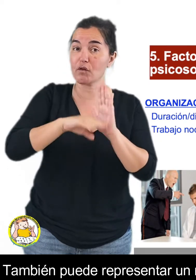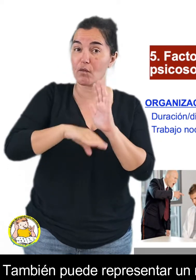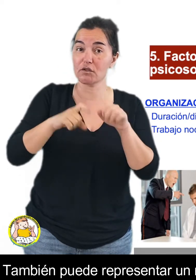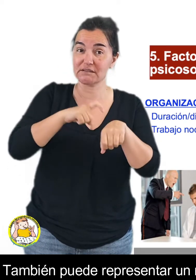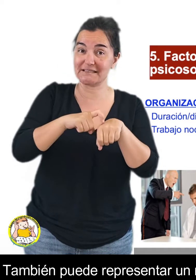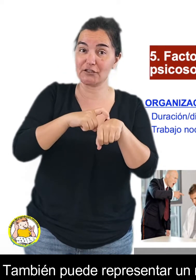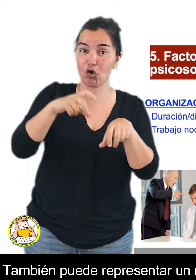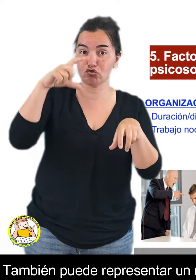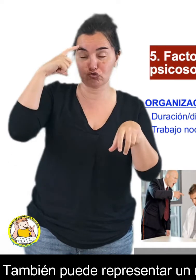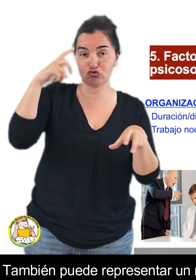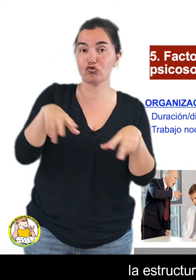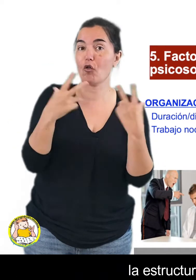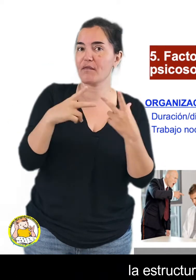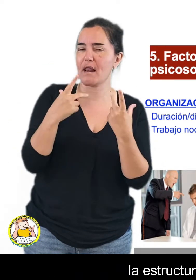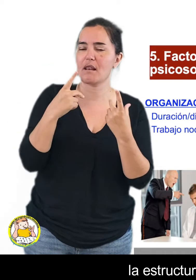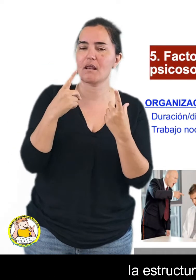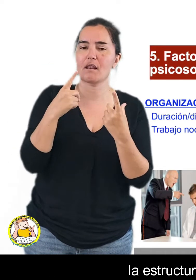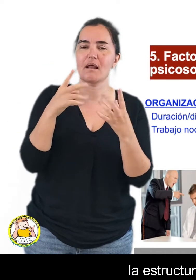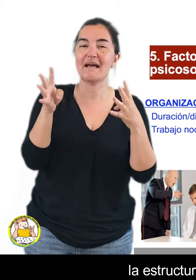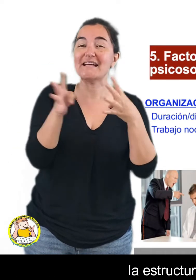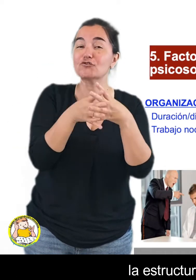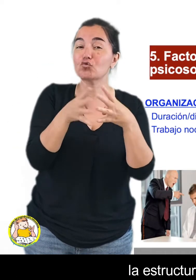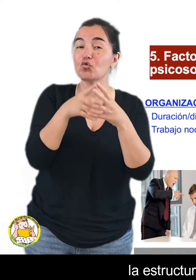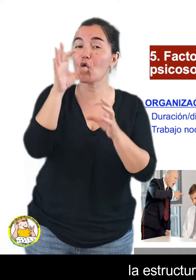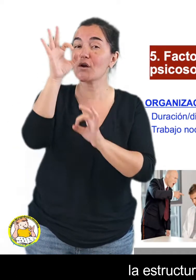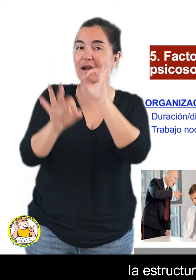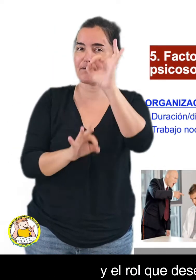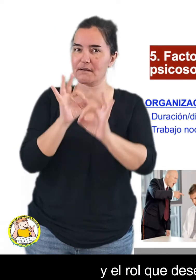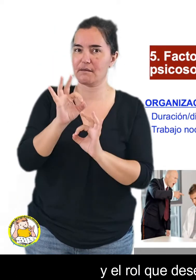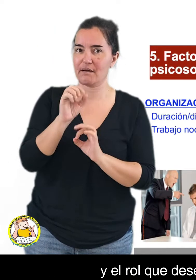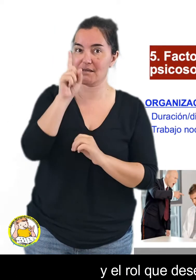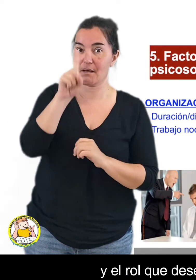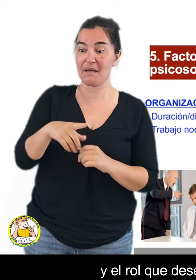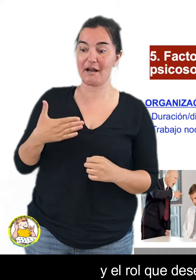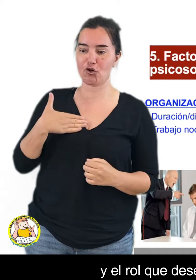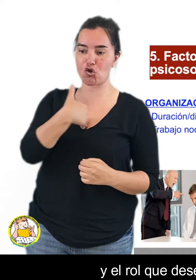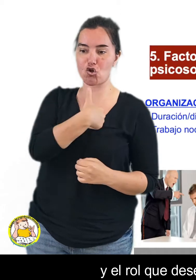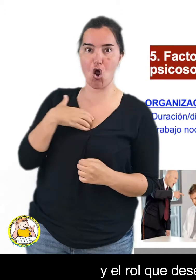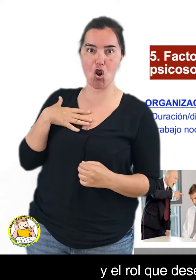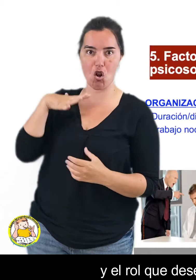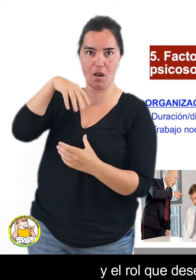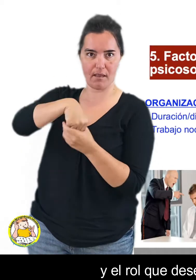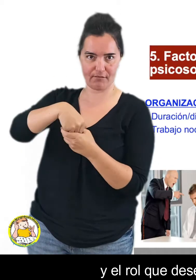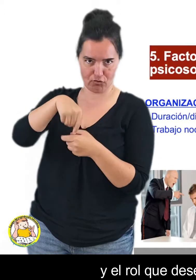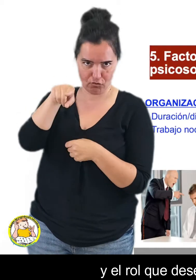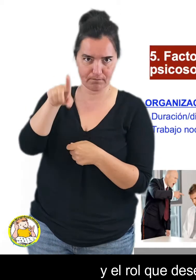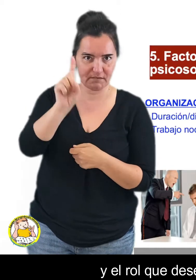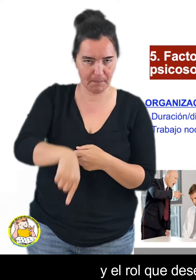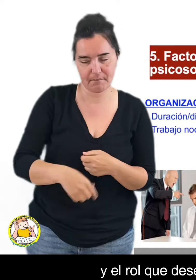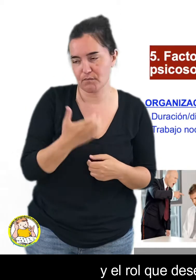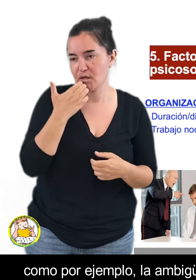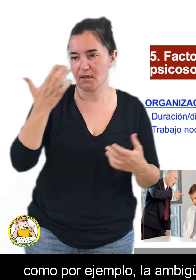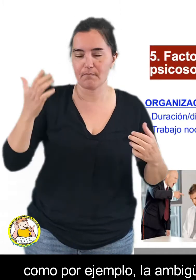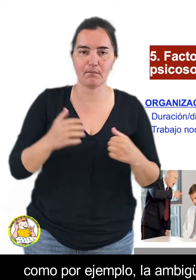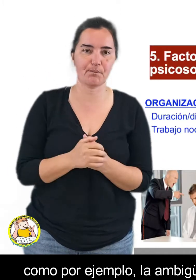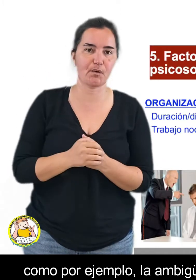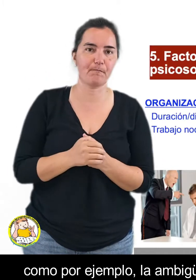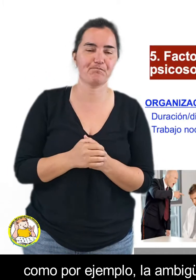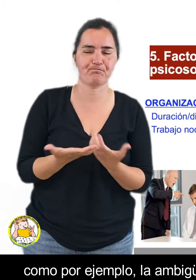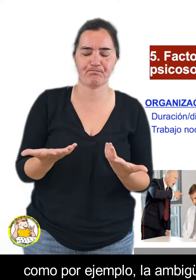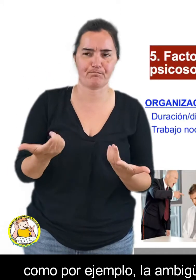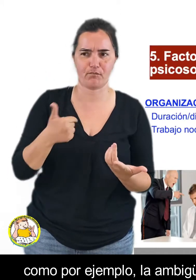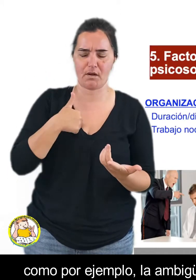las condiciones psicosociales, la estructura organizativa de la empresa y el rol que desempeña el trabajador en la misma, como